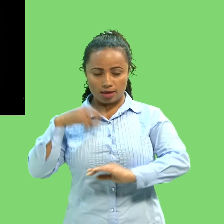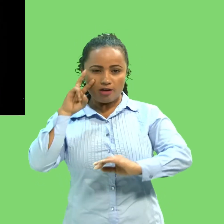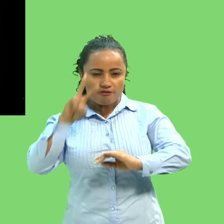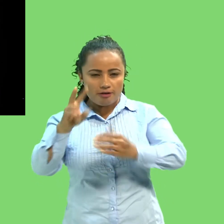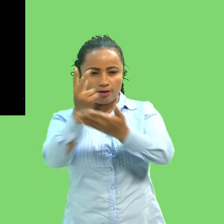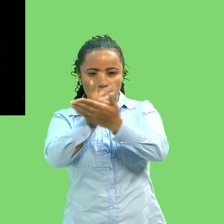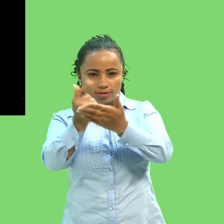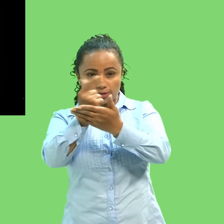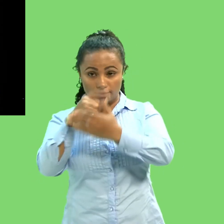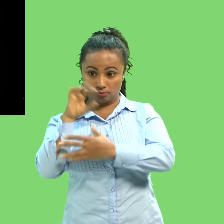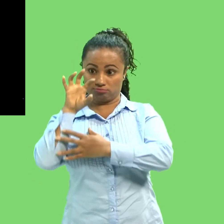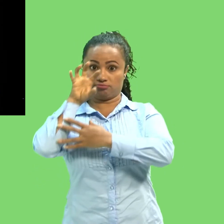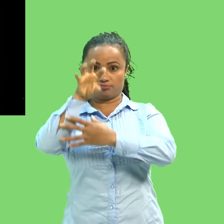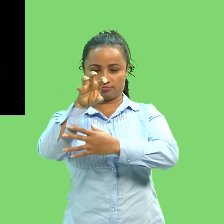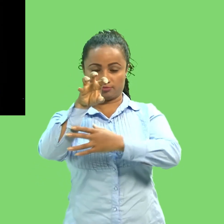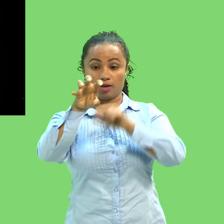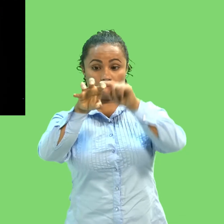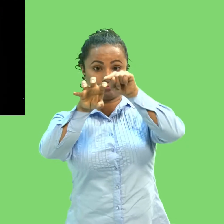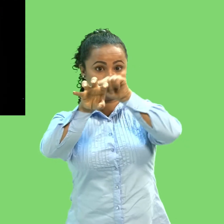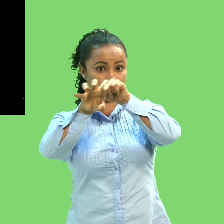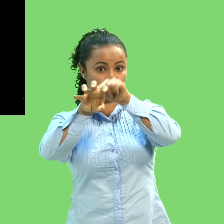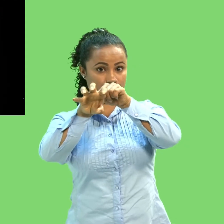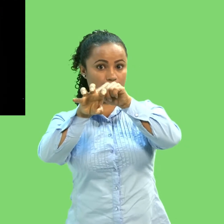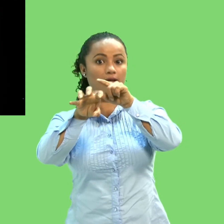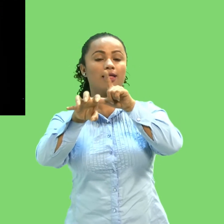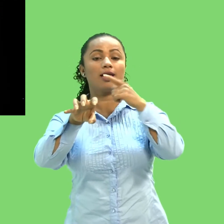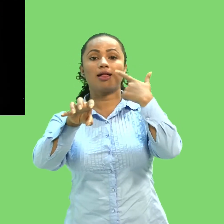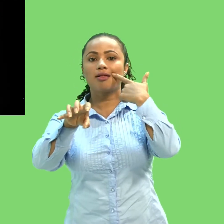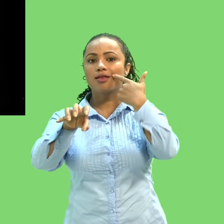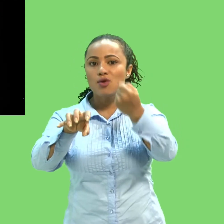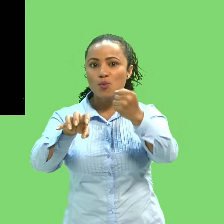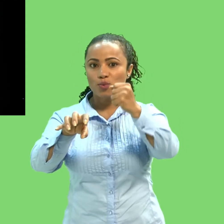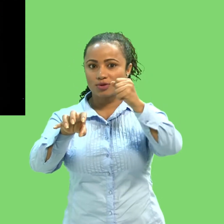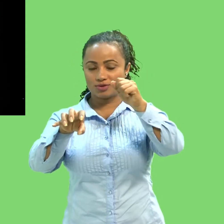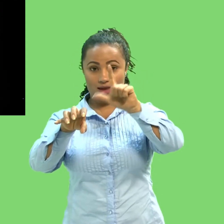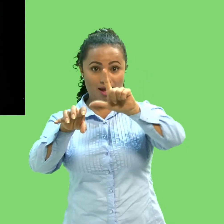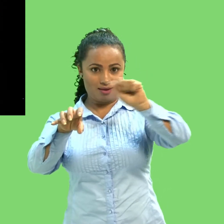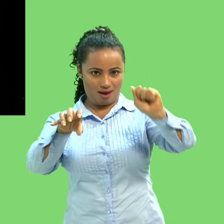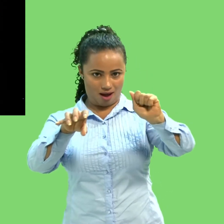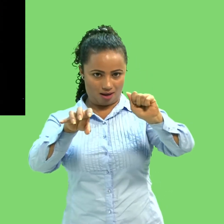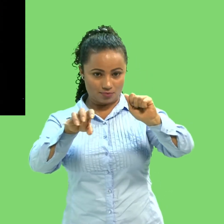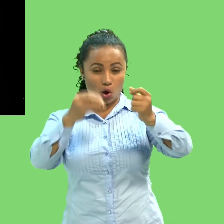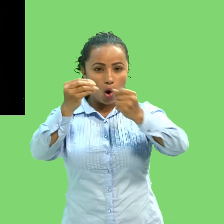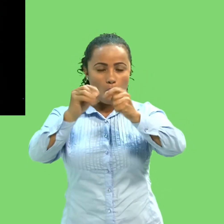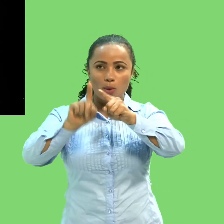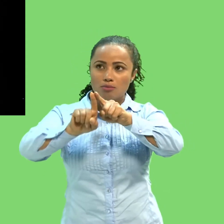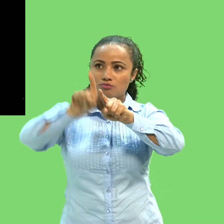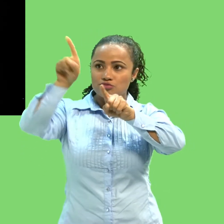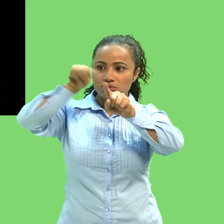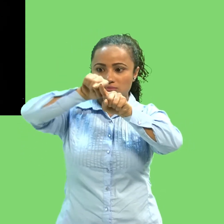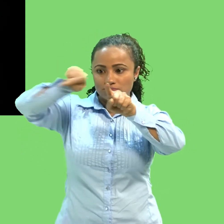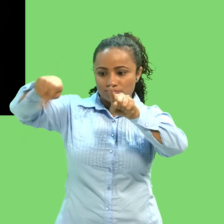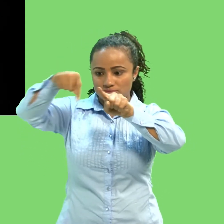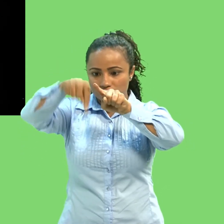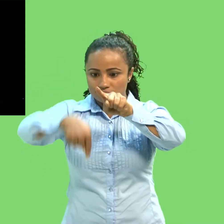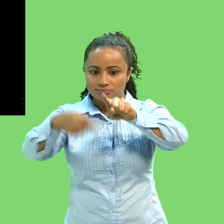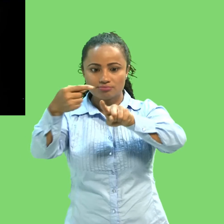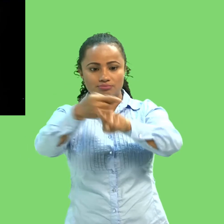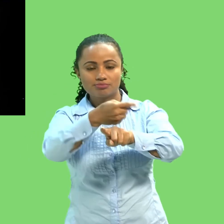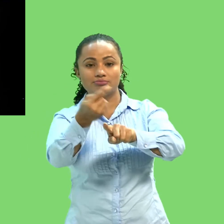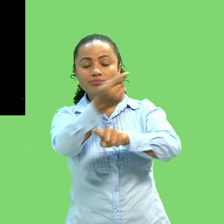certo? A relação que se dá com outras áreas. Por exemplo aqui, a psicolinguística, a análise do